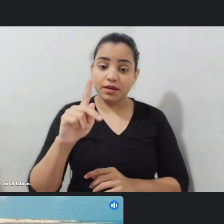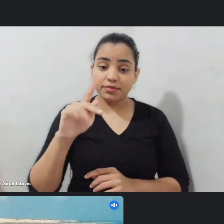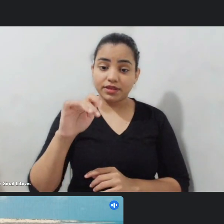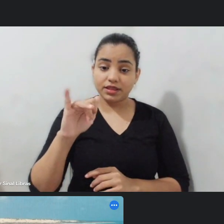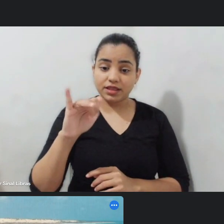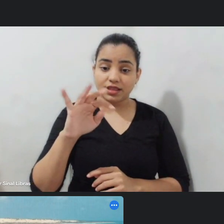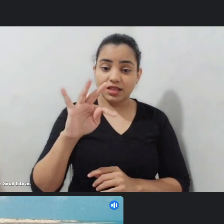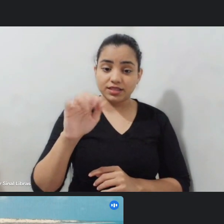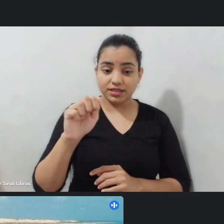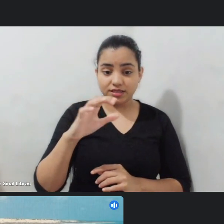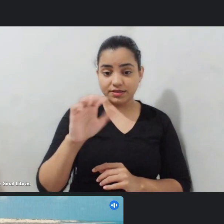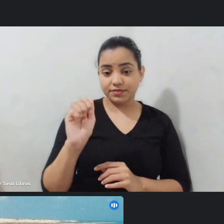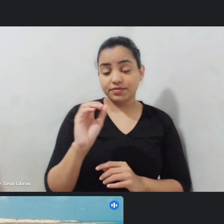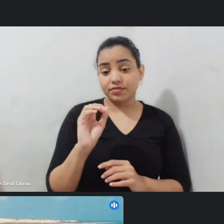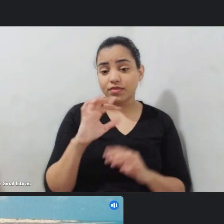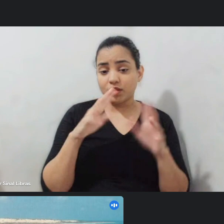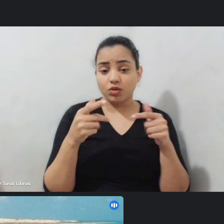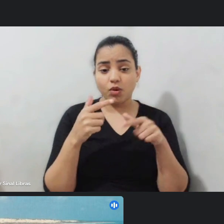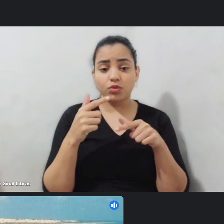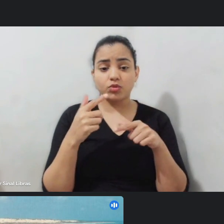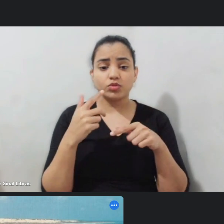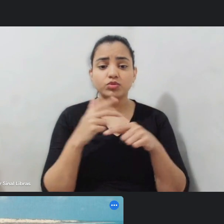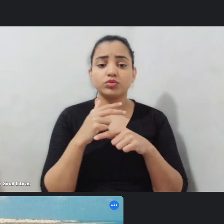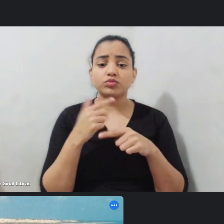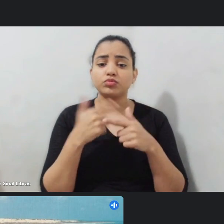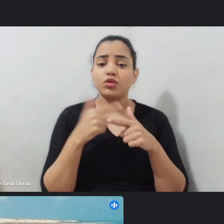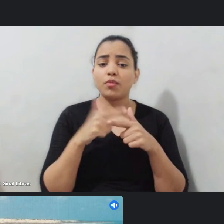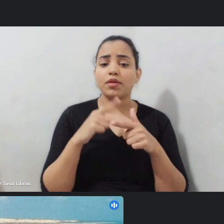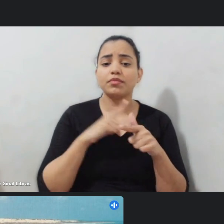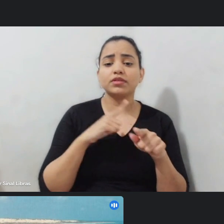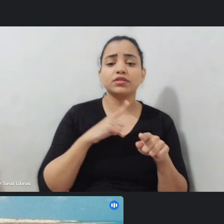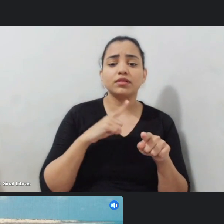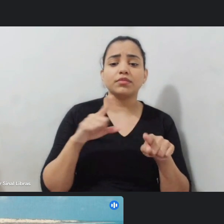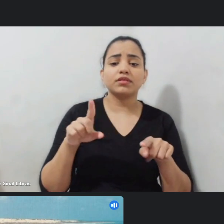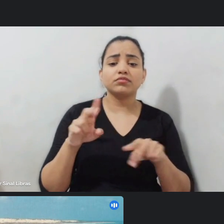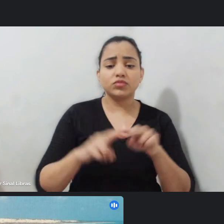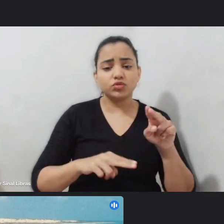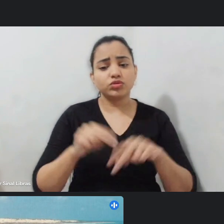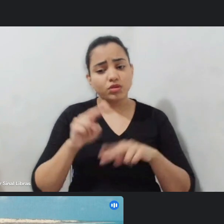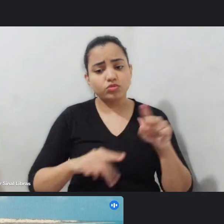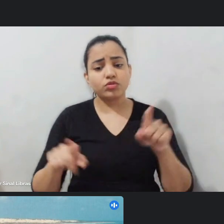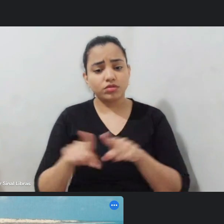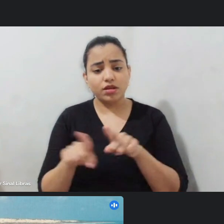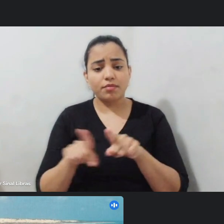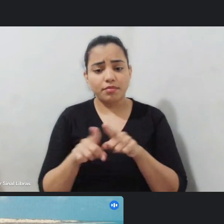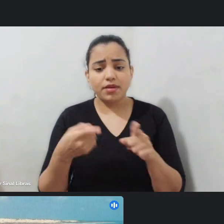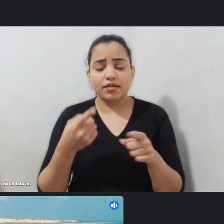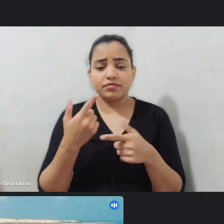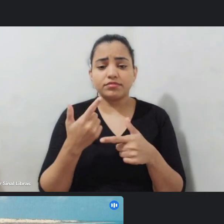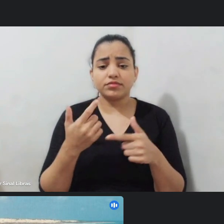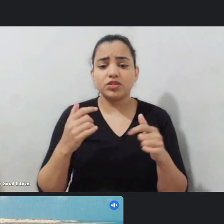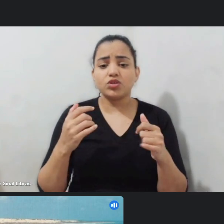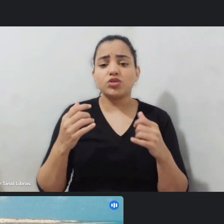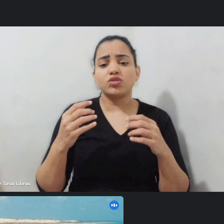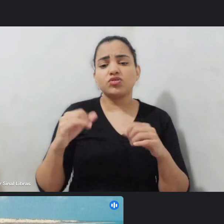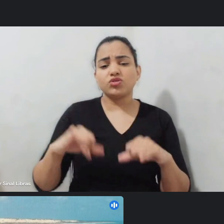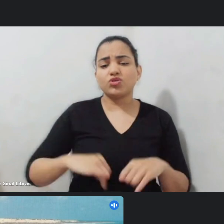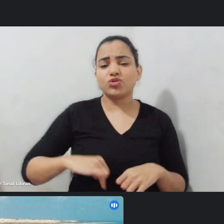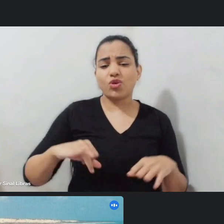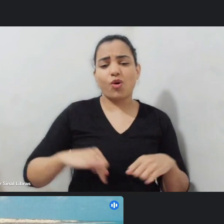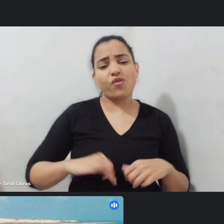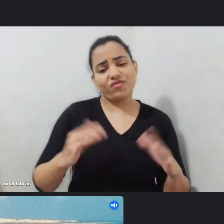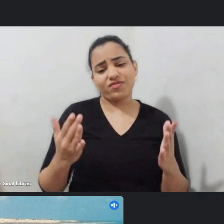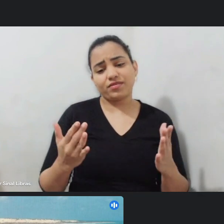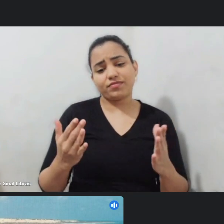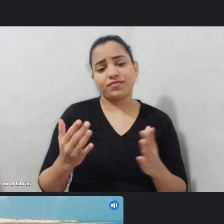enfrenta né e com isso o que é que acontece as manifestações tradicionais acabam por sofrer mais eu sinto o exemplo da